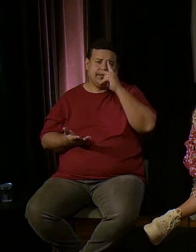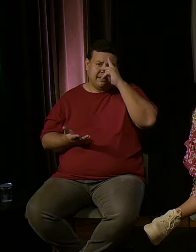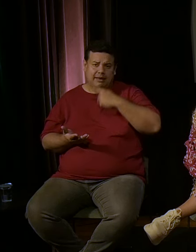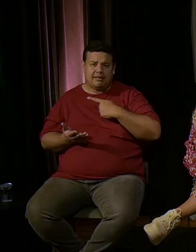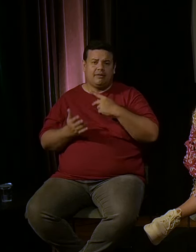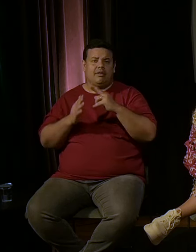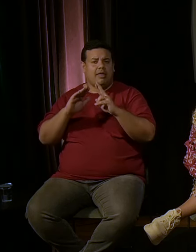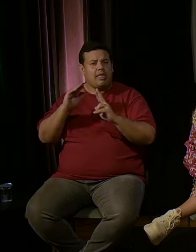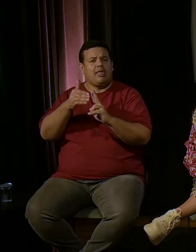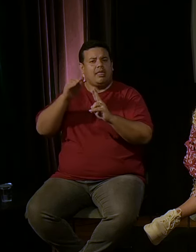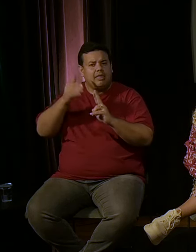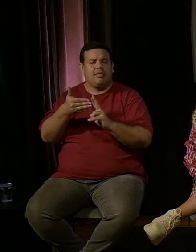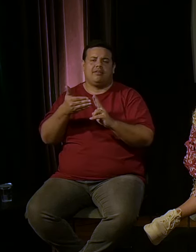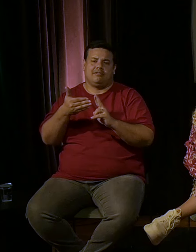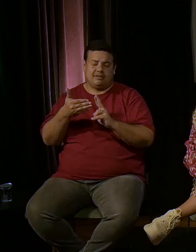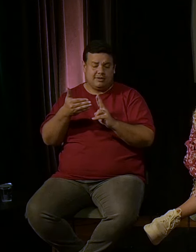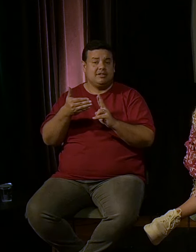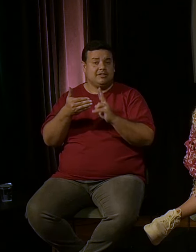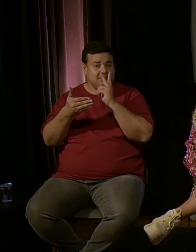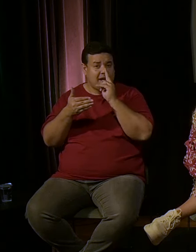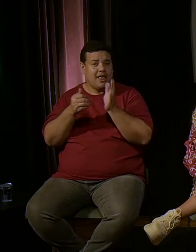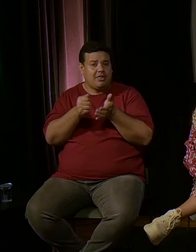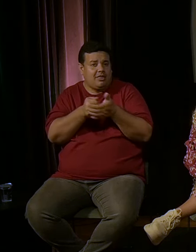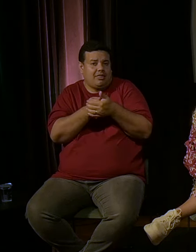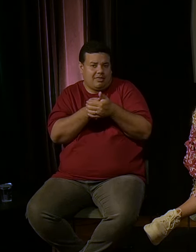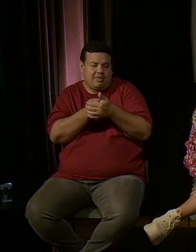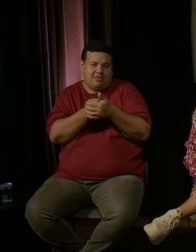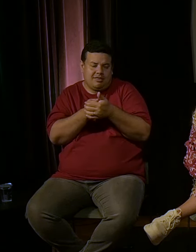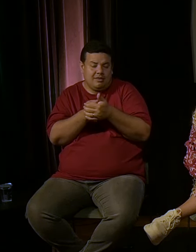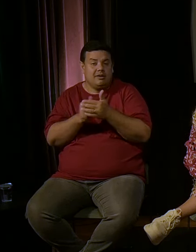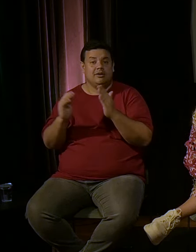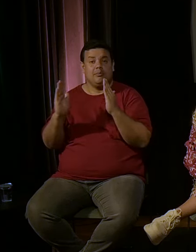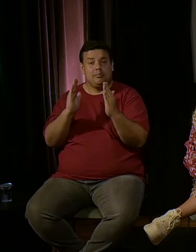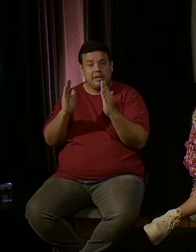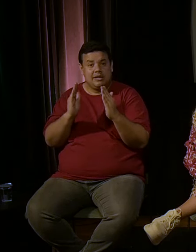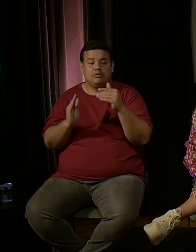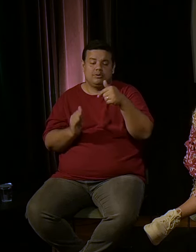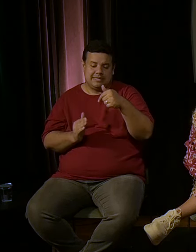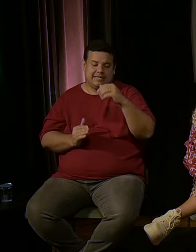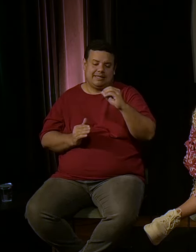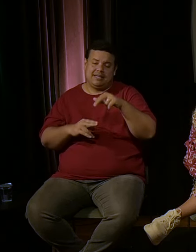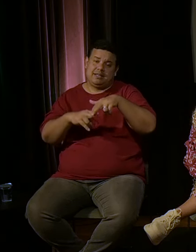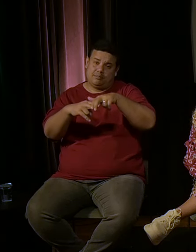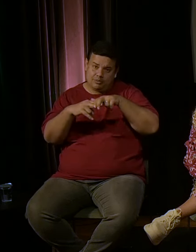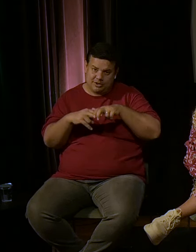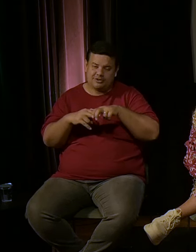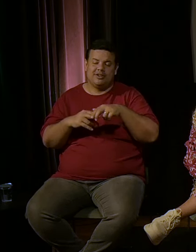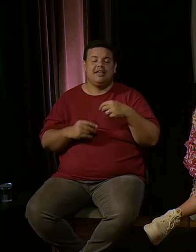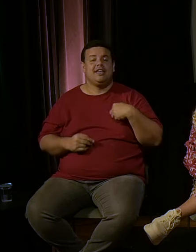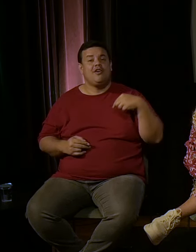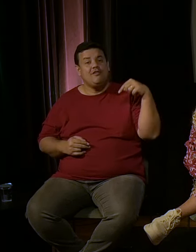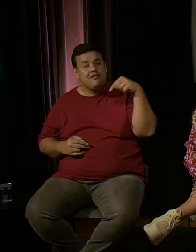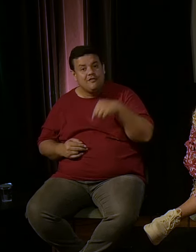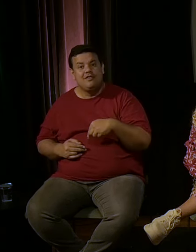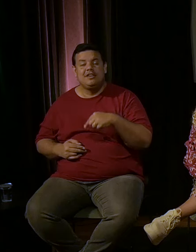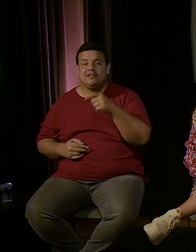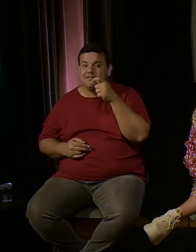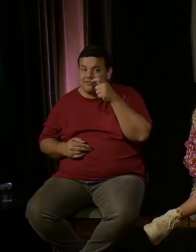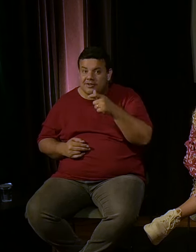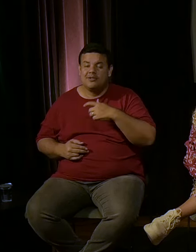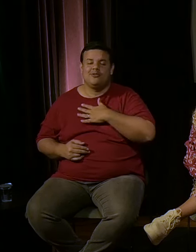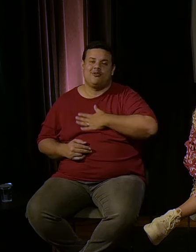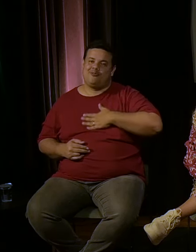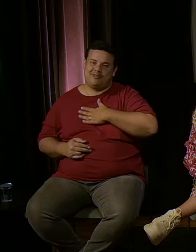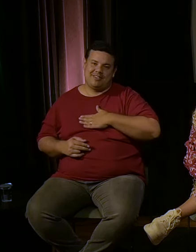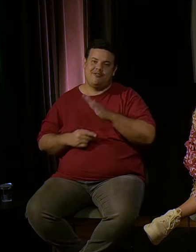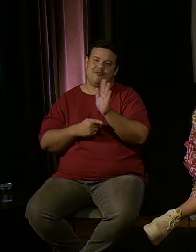autorreferências. Né? Década de 70 é muito isso, o cinema. Então, assim, aí eu vi com todo o prazer de estar vendo um filme da década